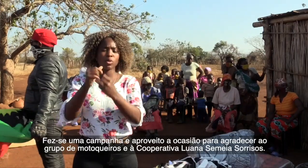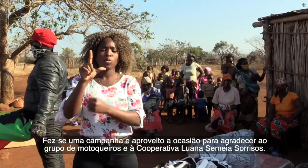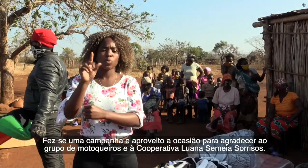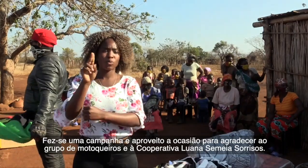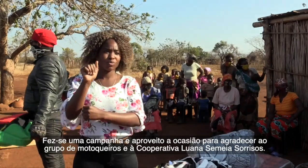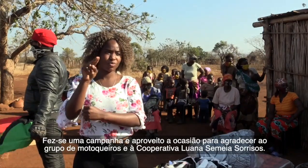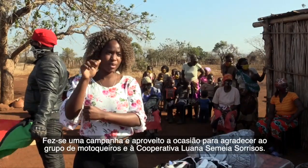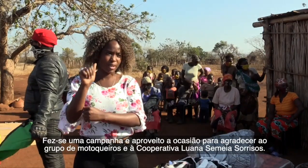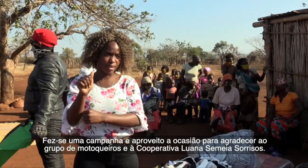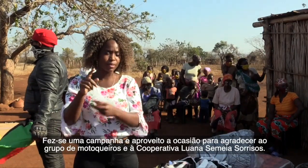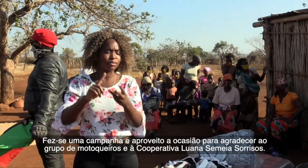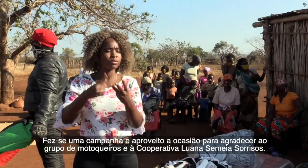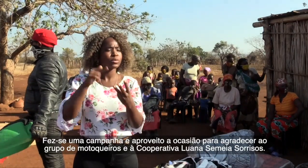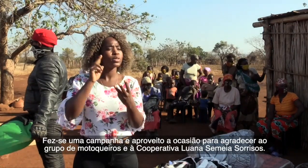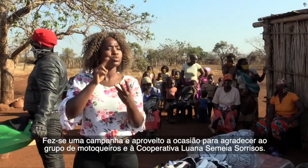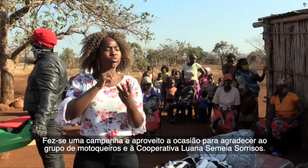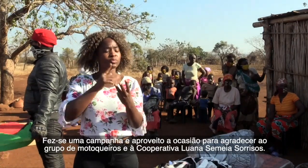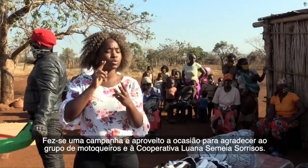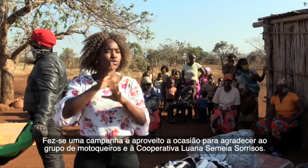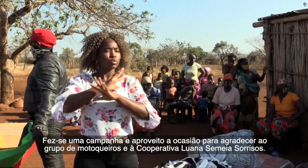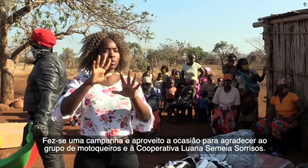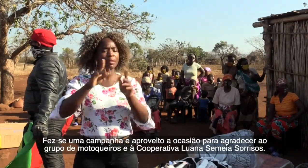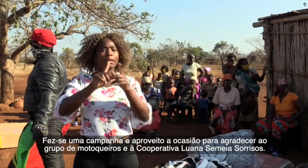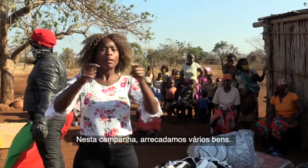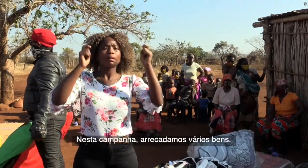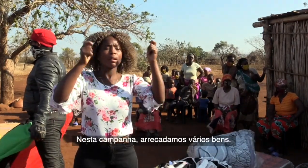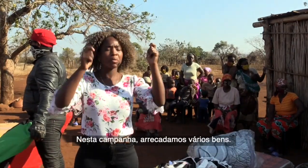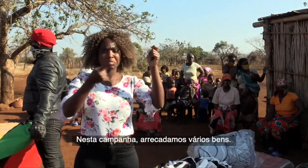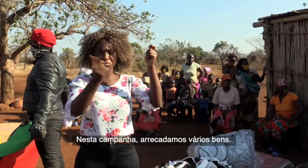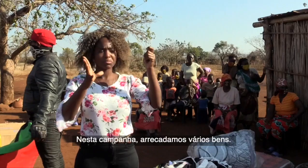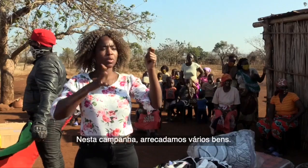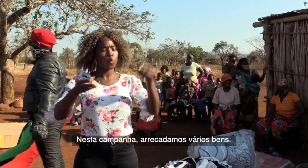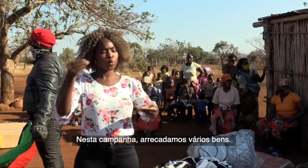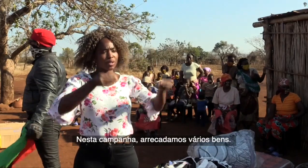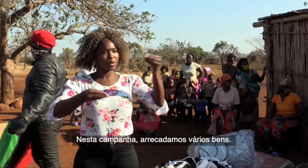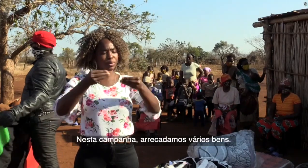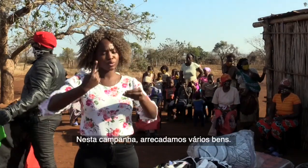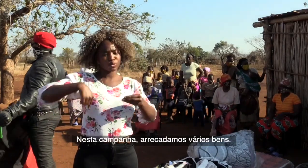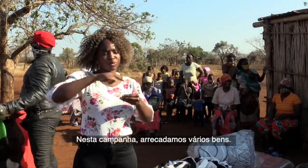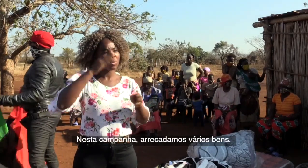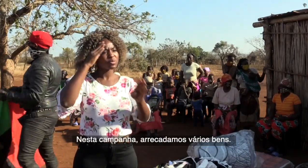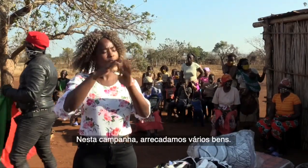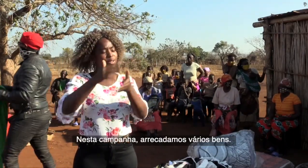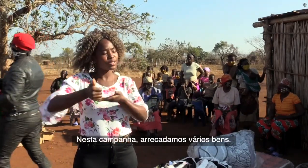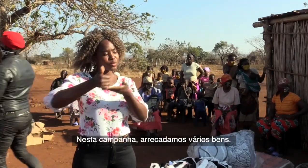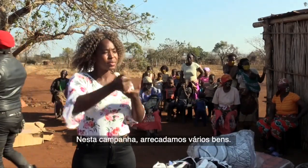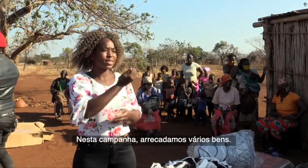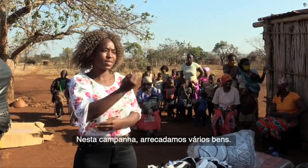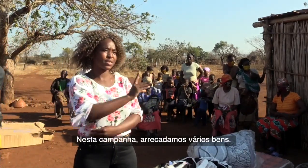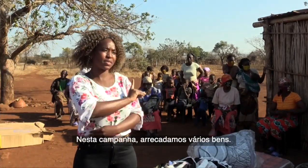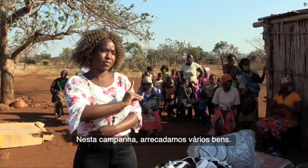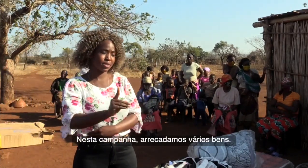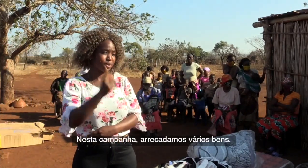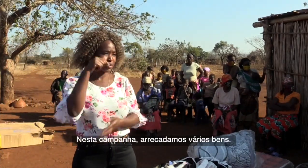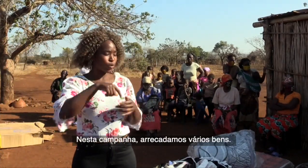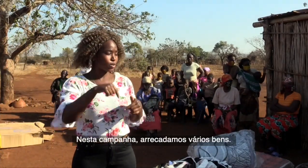grupo de motoqueiros e à Associação Luana Semeia Sorriso e dizer que nesta campanha que tivemos na companhia deles, como